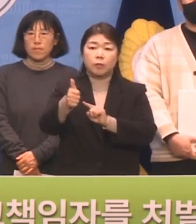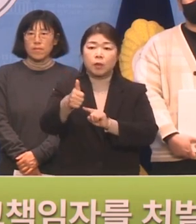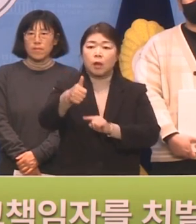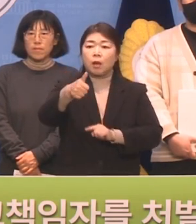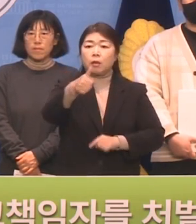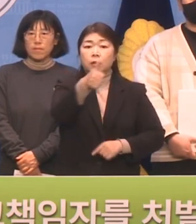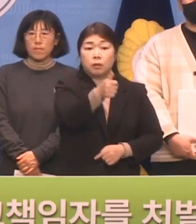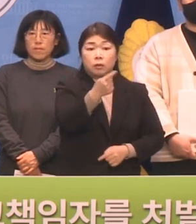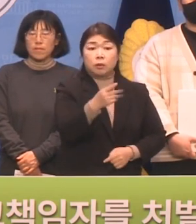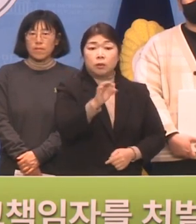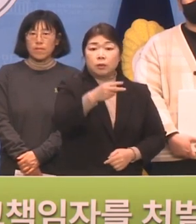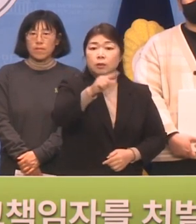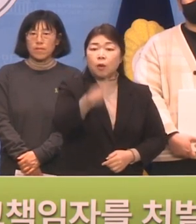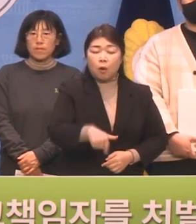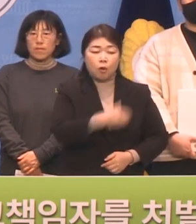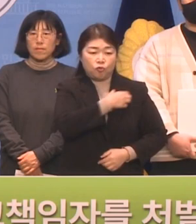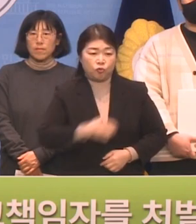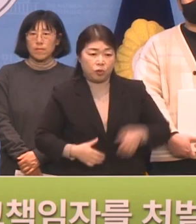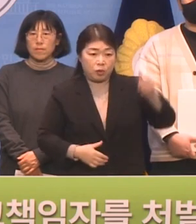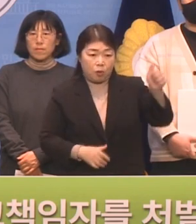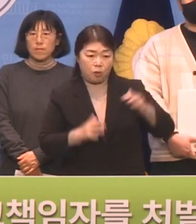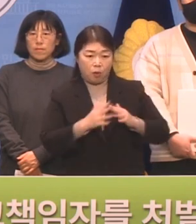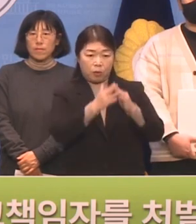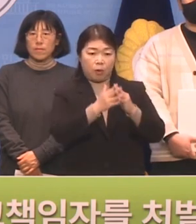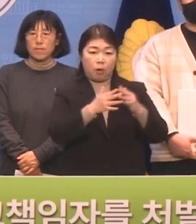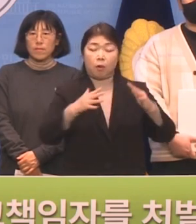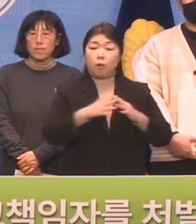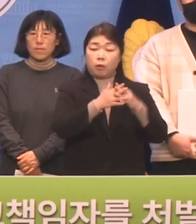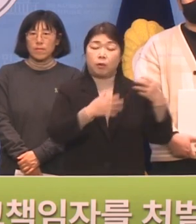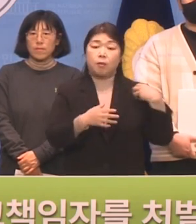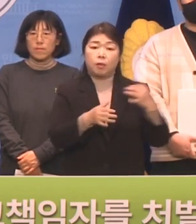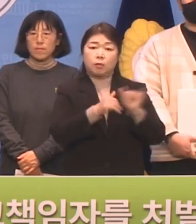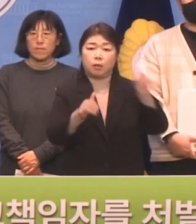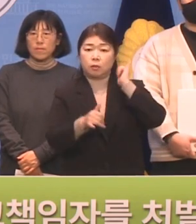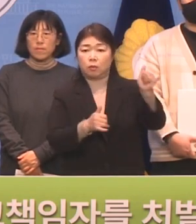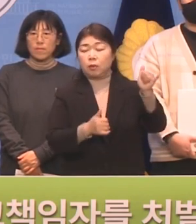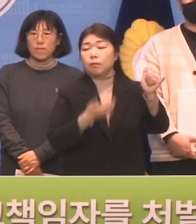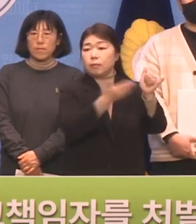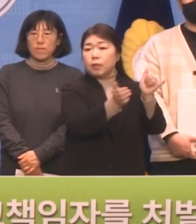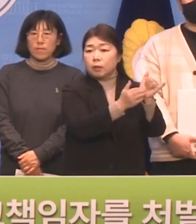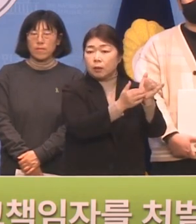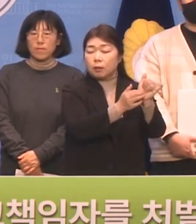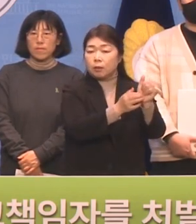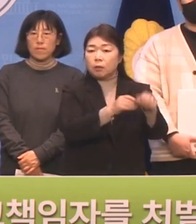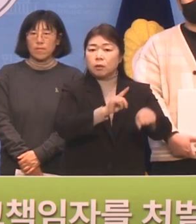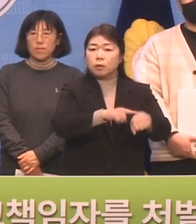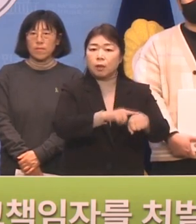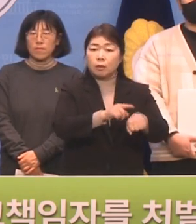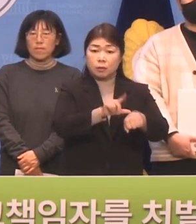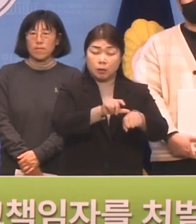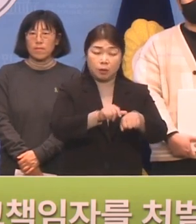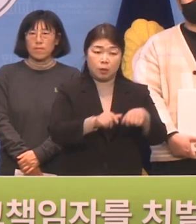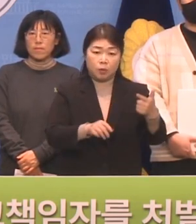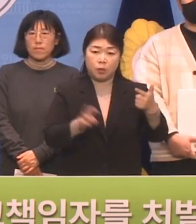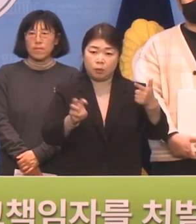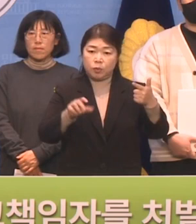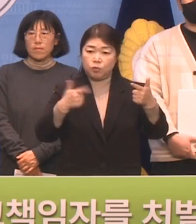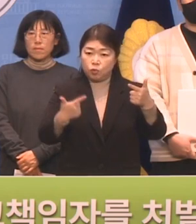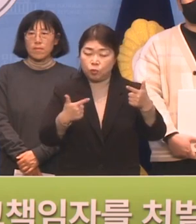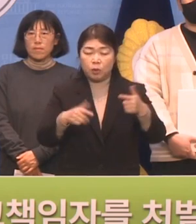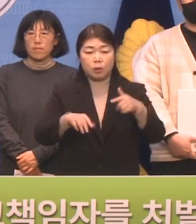흥덕구청에 흥덕구청 건설과에 전화를 했습니다. 6시 36분에